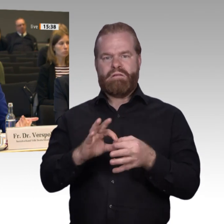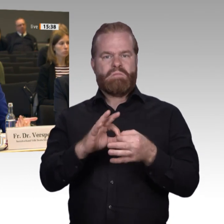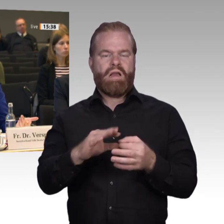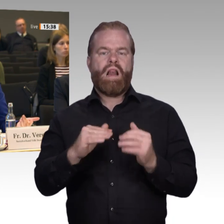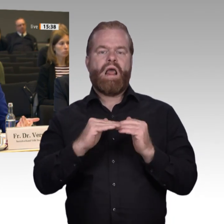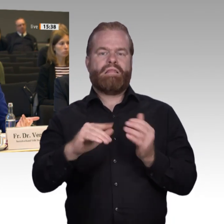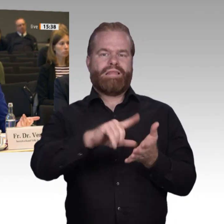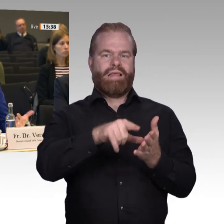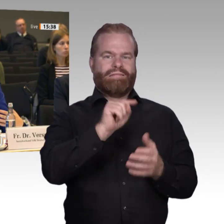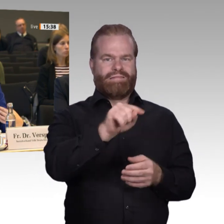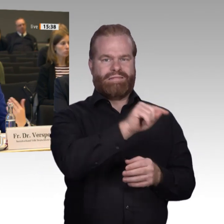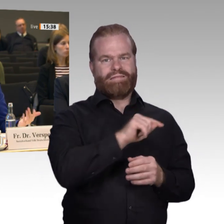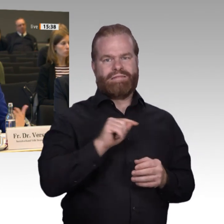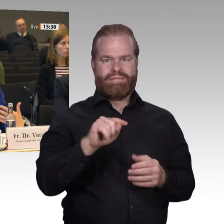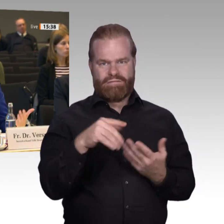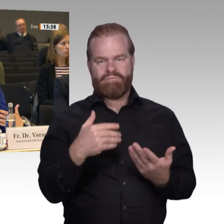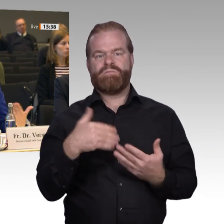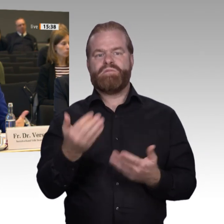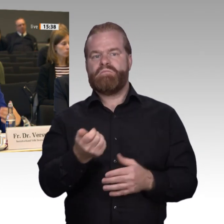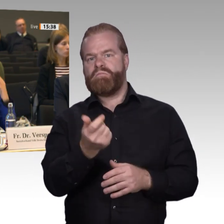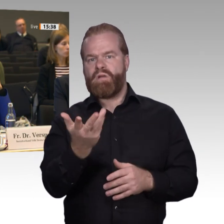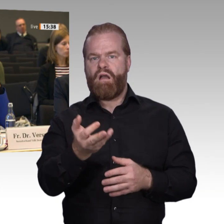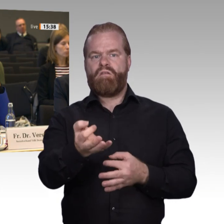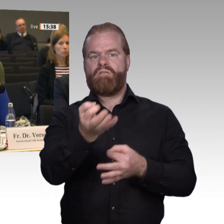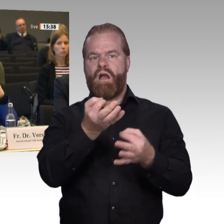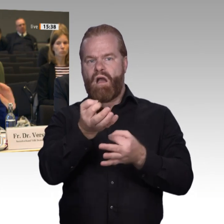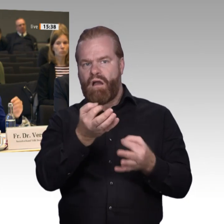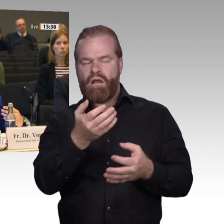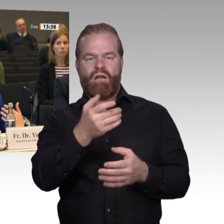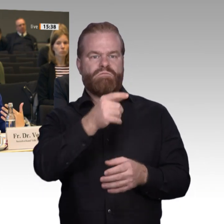man abrechnen, also was wird abgezogen von dem